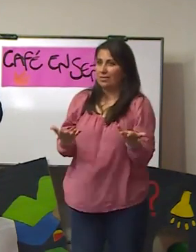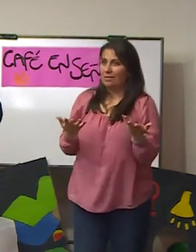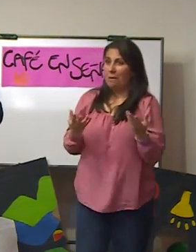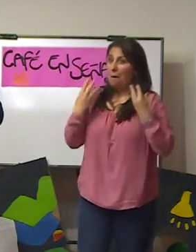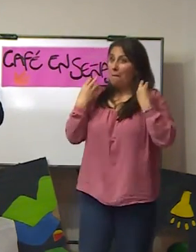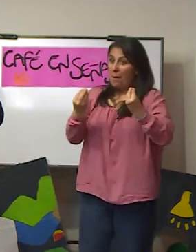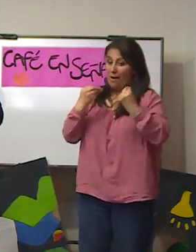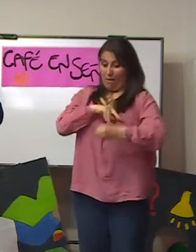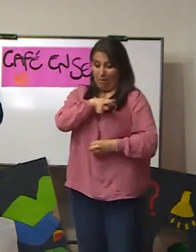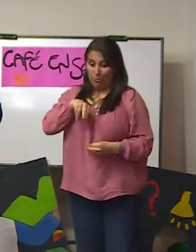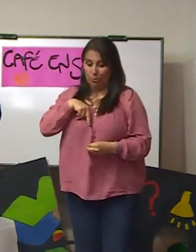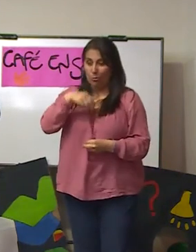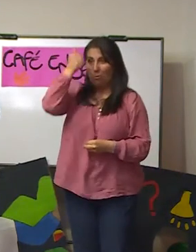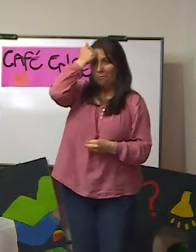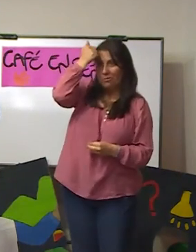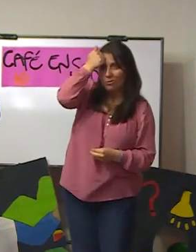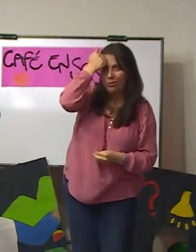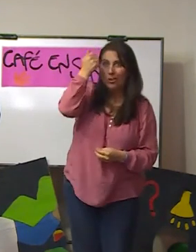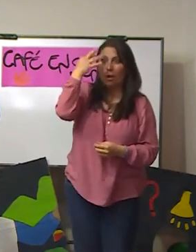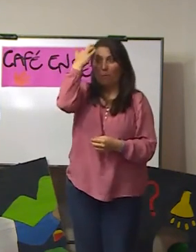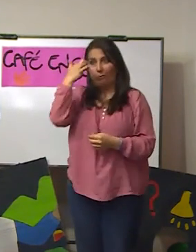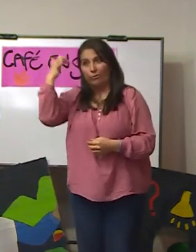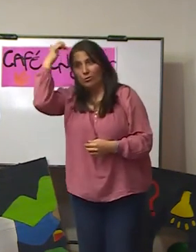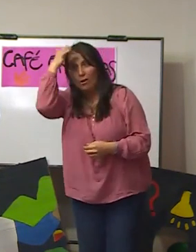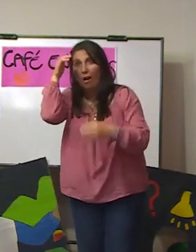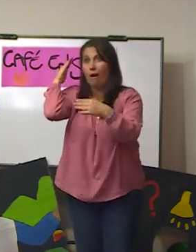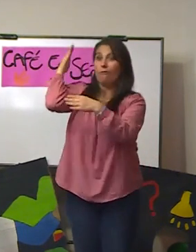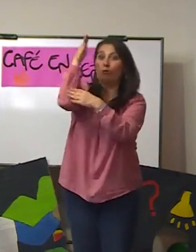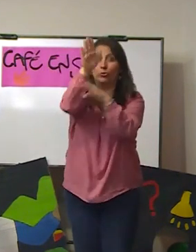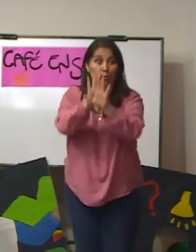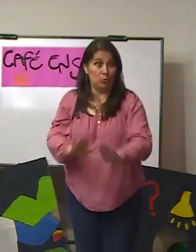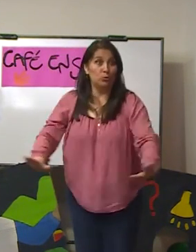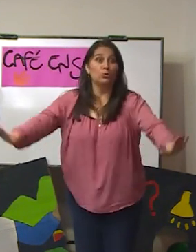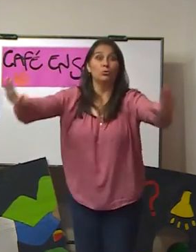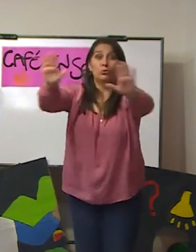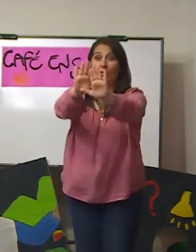como docentes y como profesionales que vamos a ser algún día,